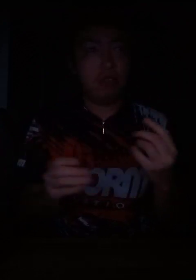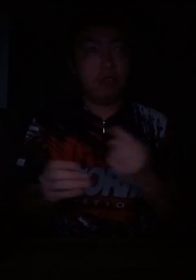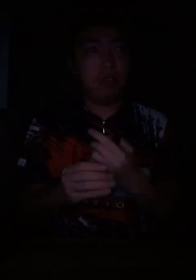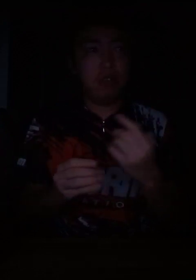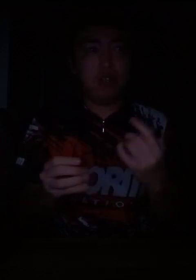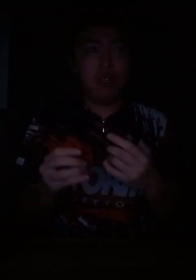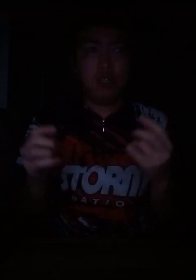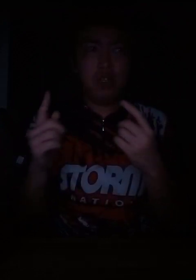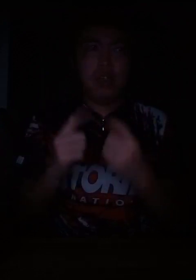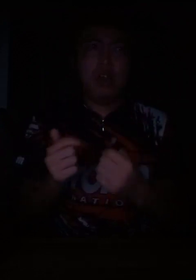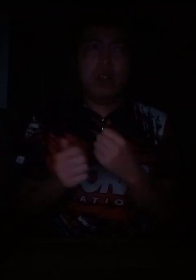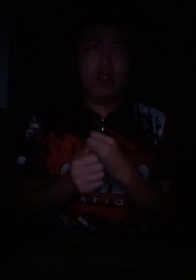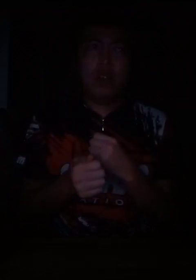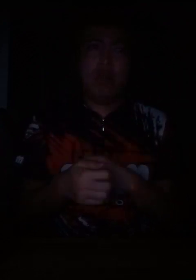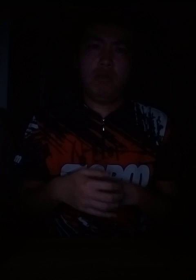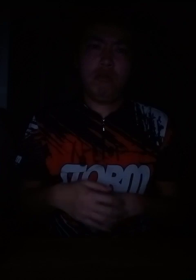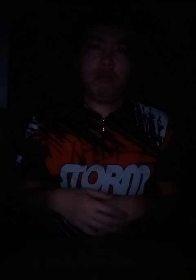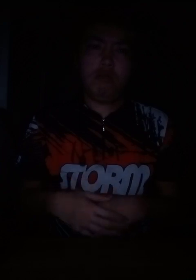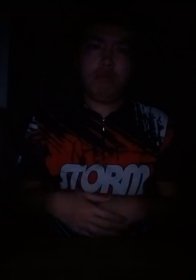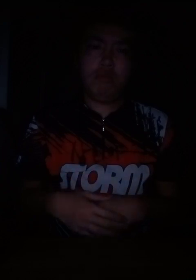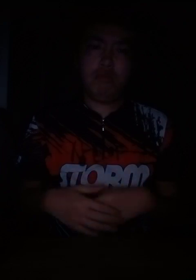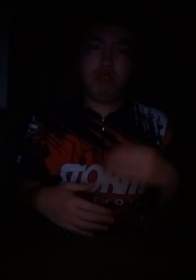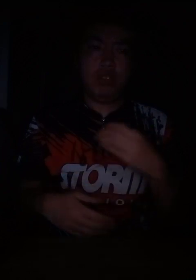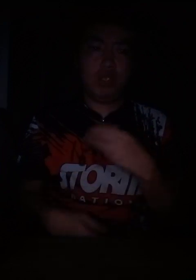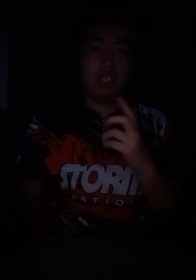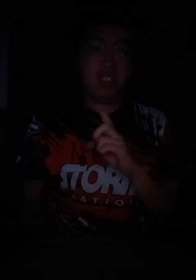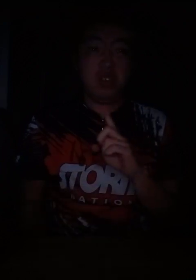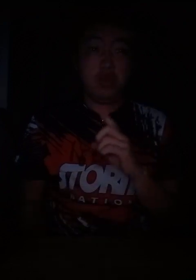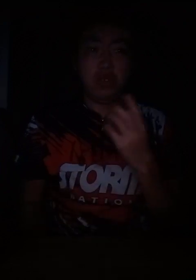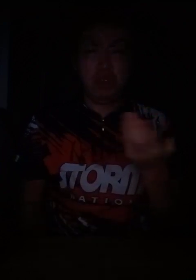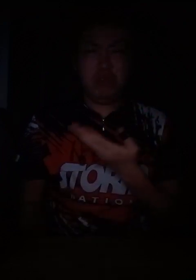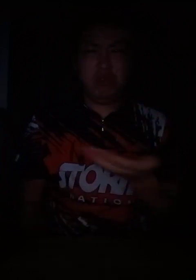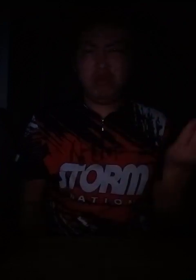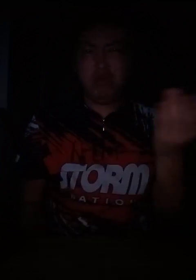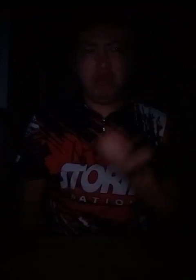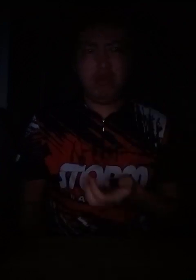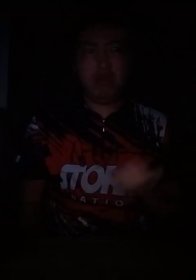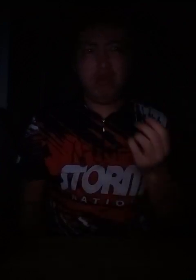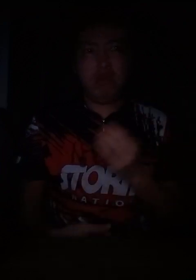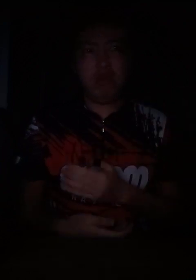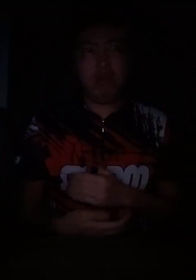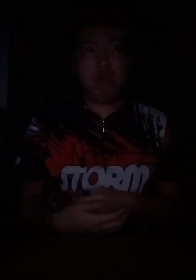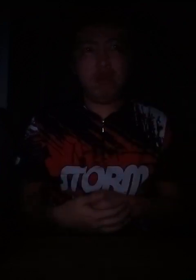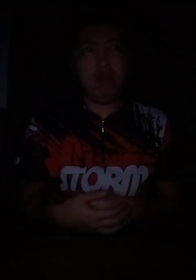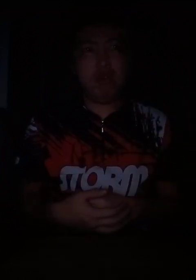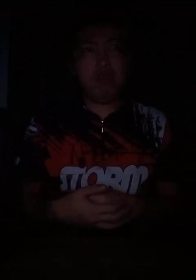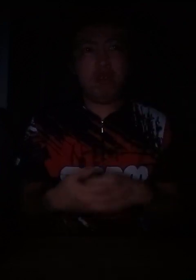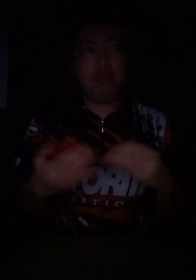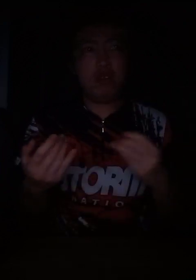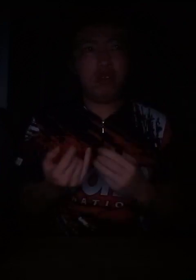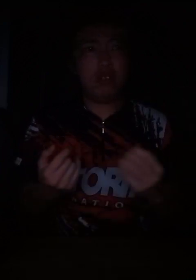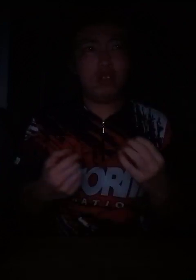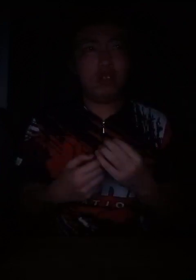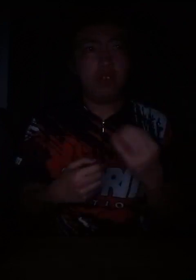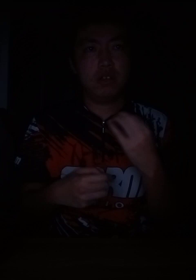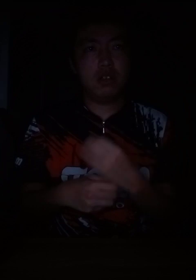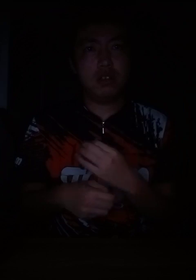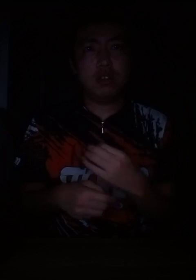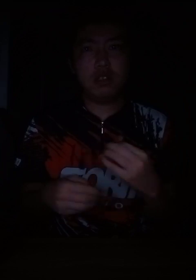큰 충격을 받았습니다. 저한테 이런 일이 벌어지더라고 생각도 못했고요. 좀 자괴감이 들죠. 선의에서